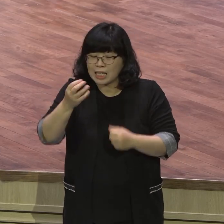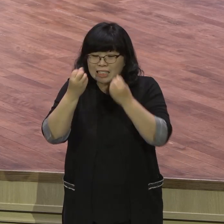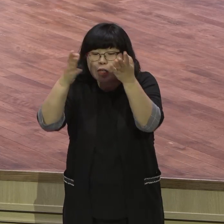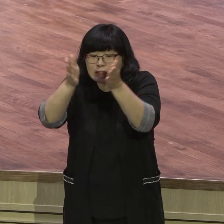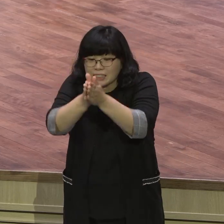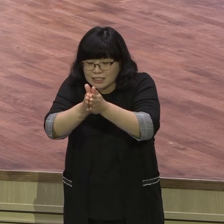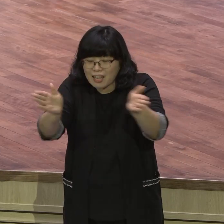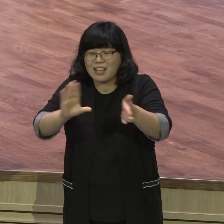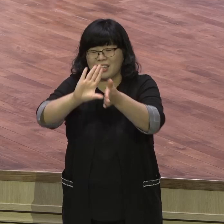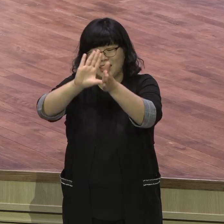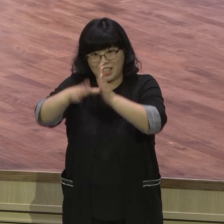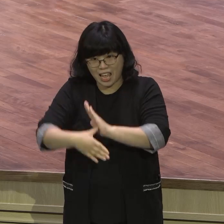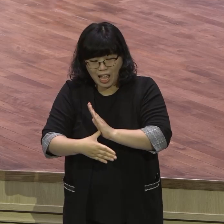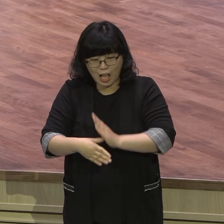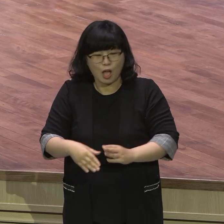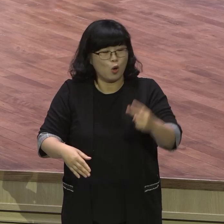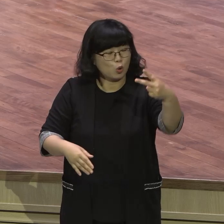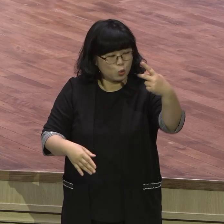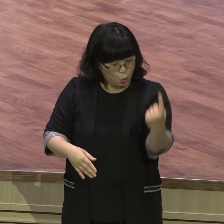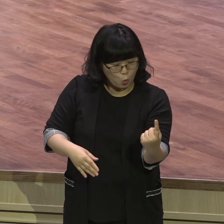상에 올리는 것이